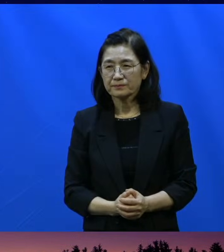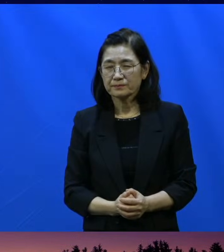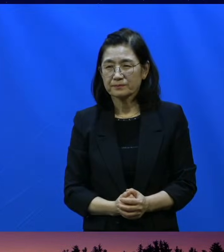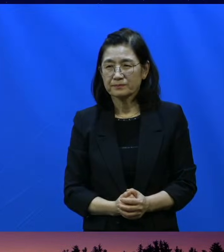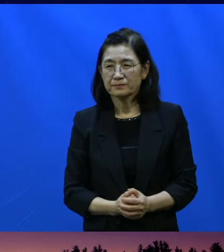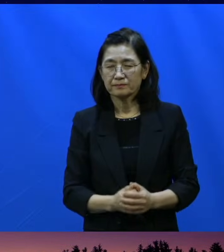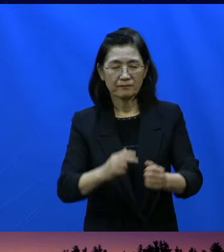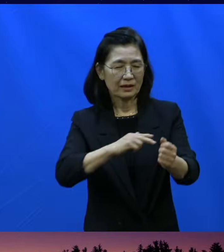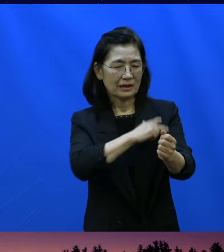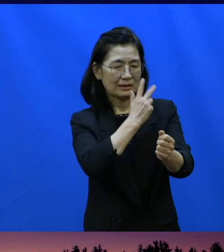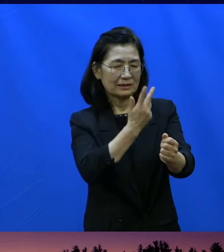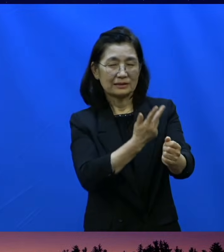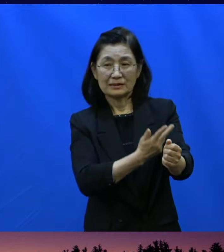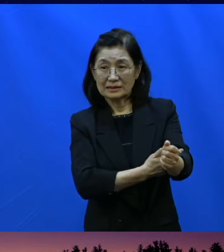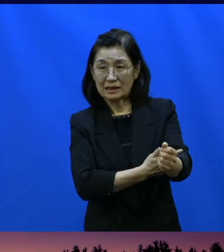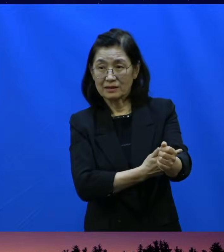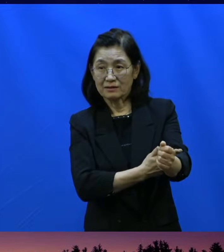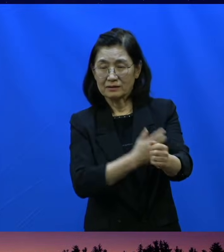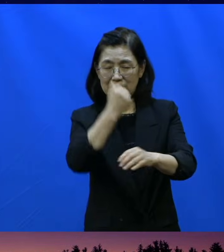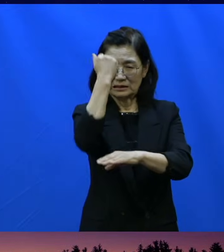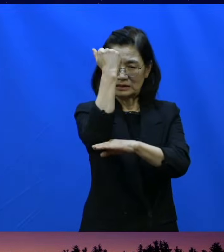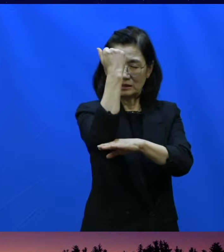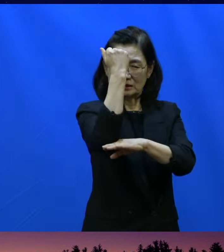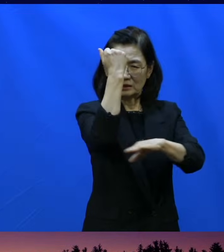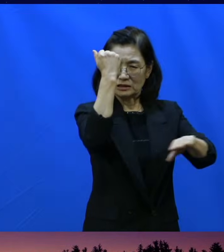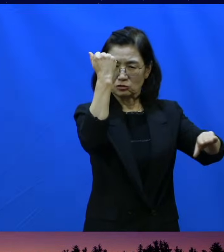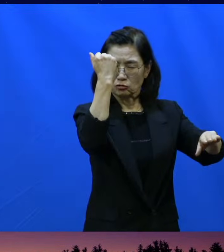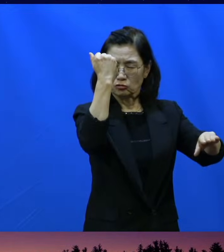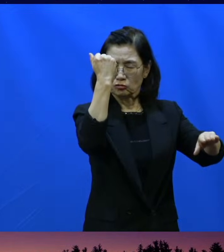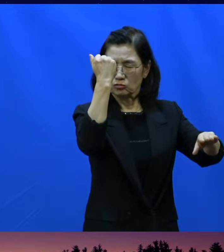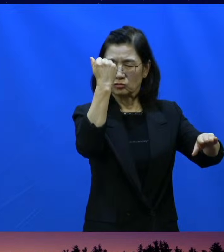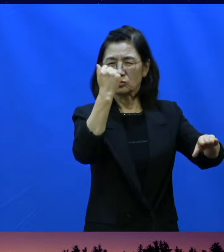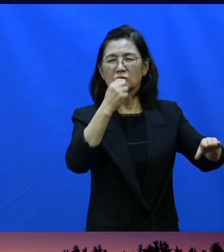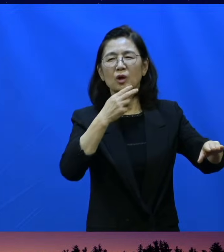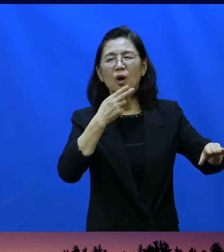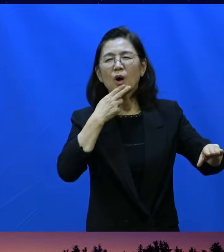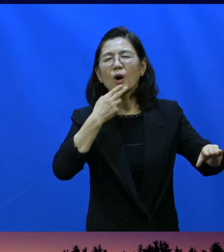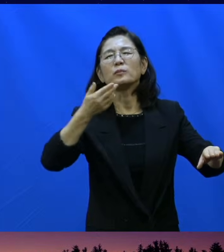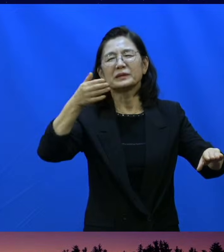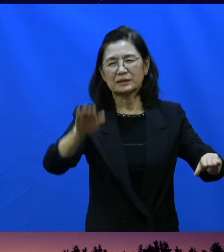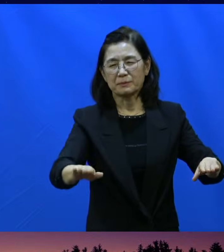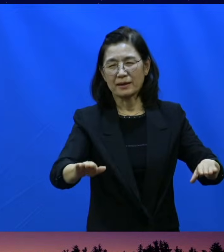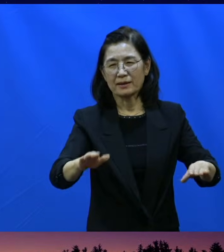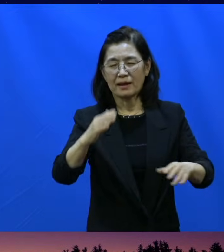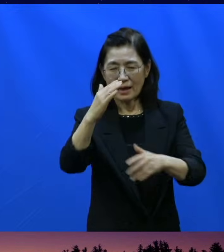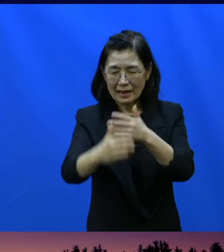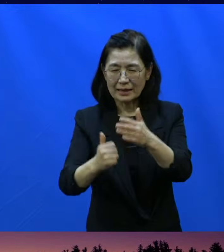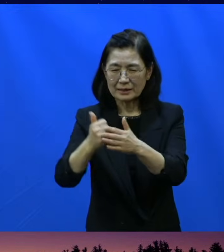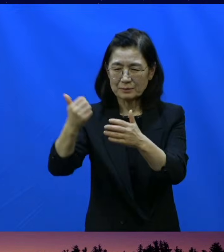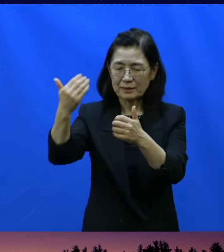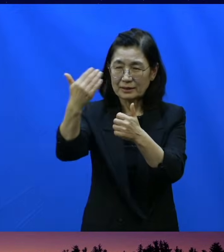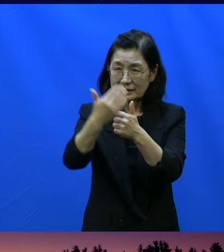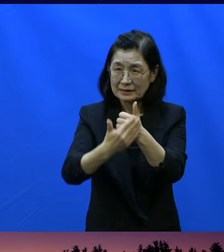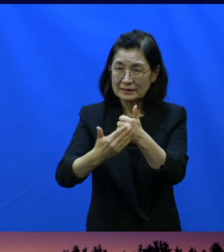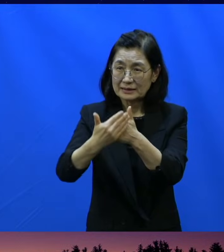자격이나 기준을 따지면 어림도 없습니다. 오늘 우리도 마찬가지예요. 하나님의